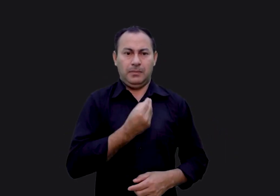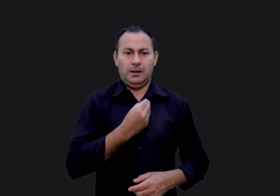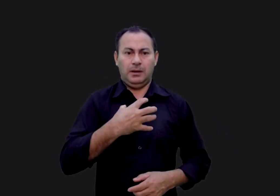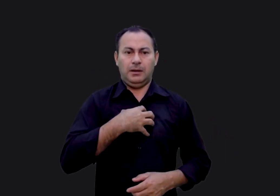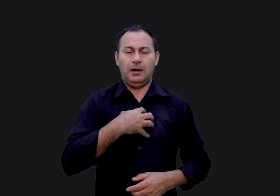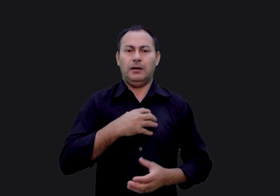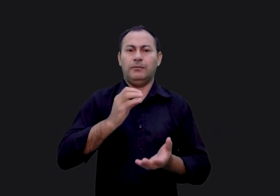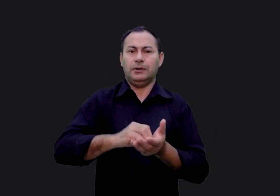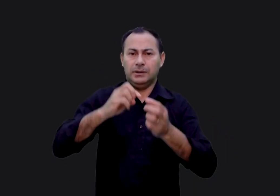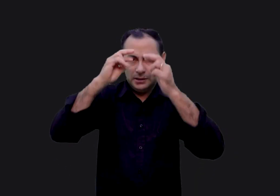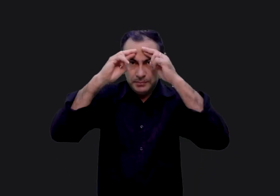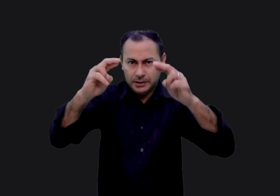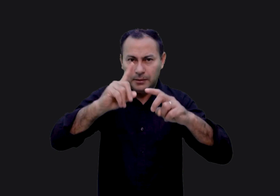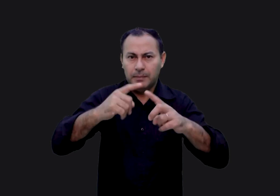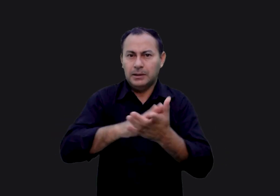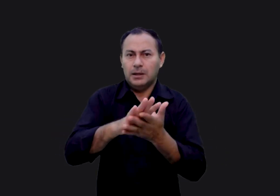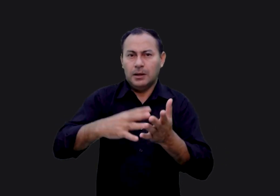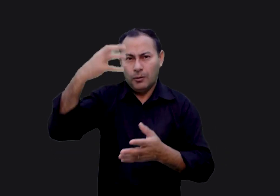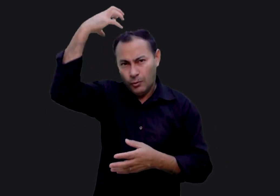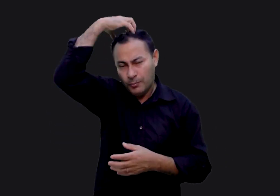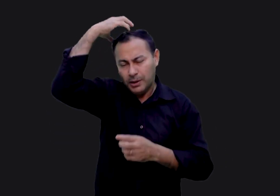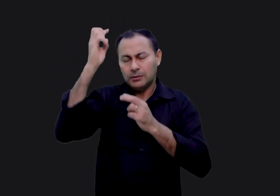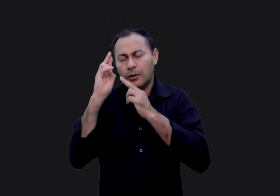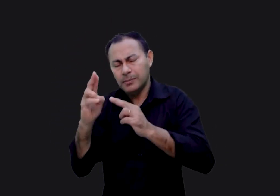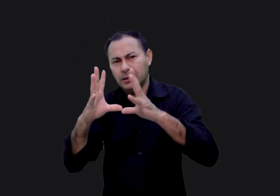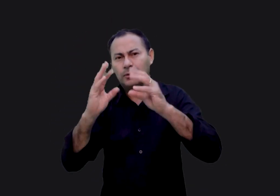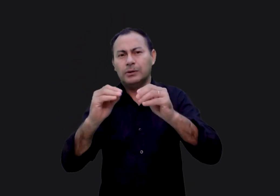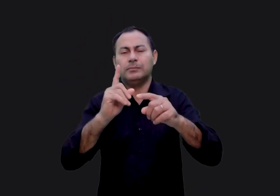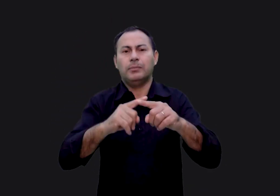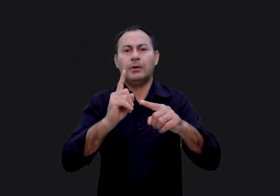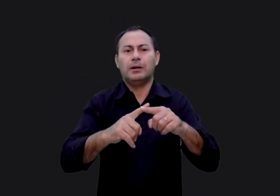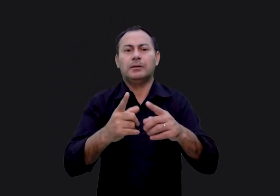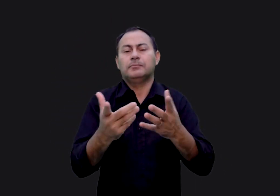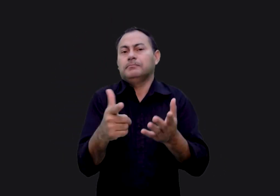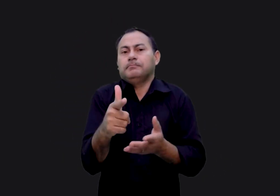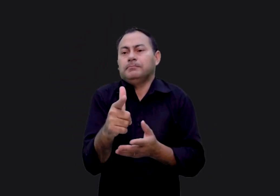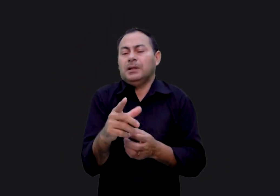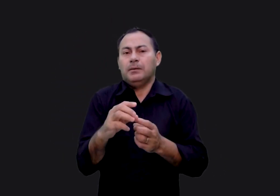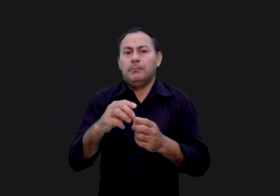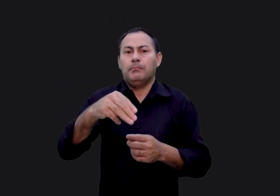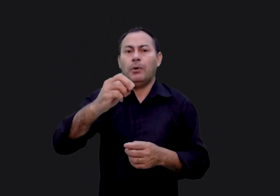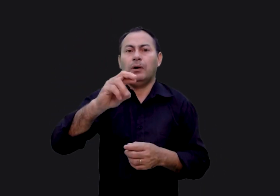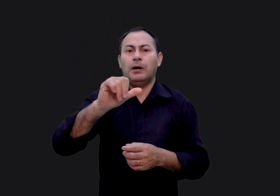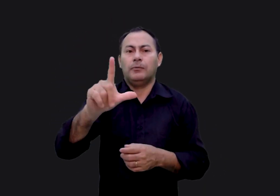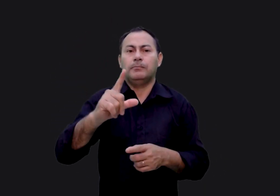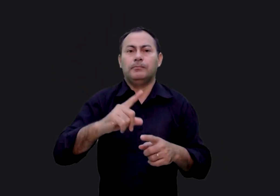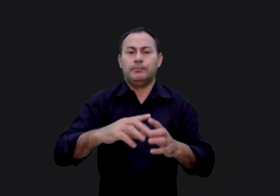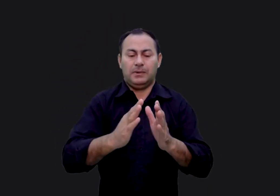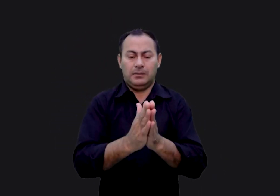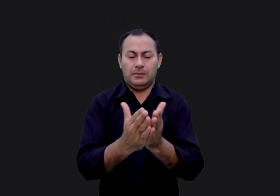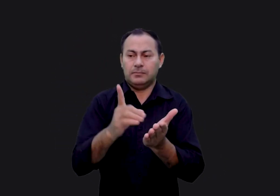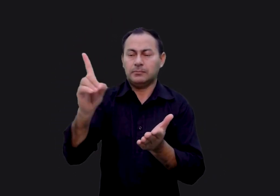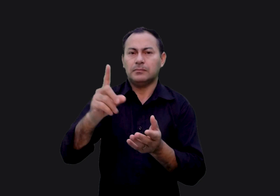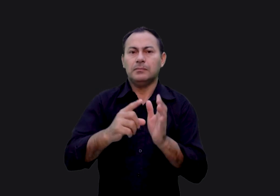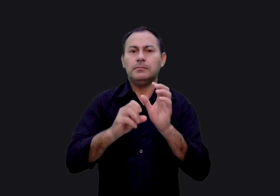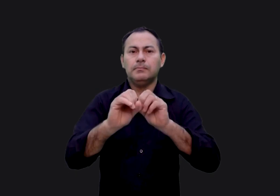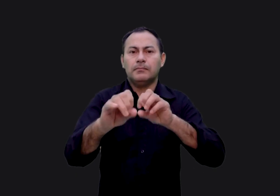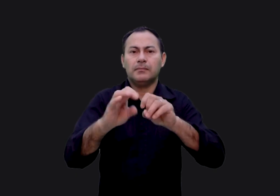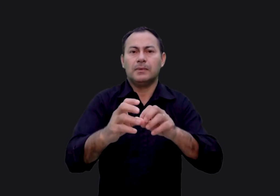estar vivendo na imoralidade, mas sem culpa, e dormem à noite porque não têm moral. As Escrituras nos ensinam